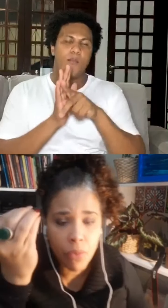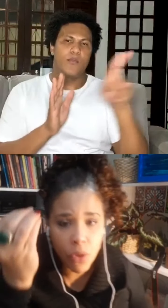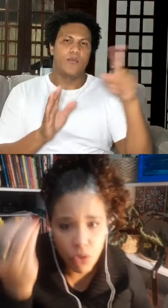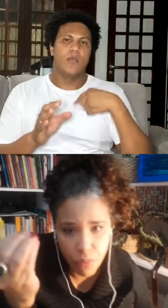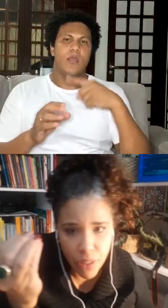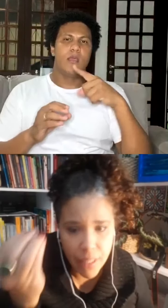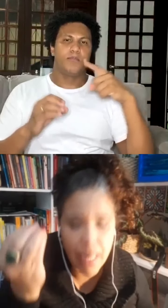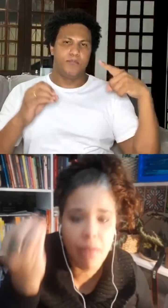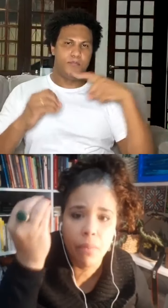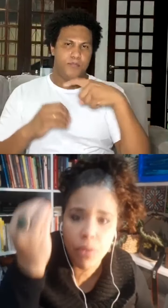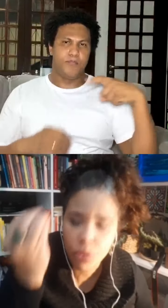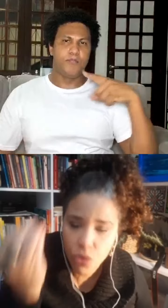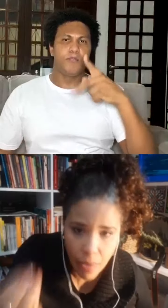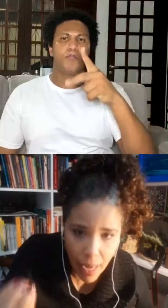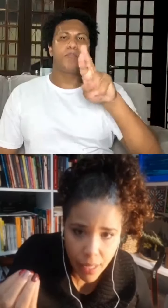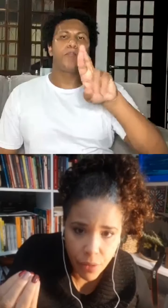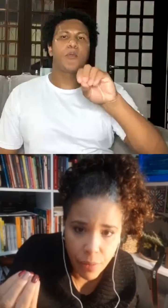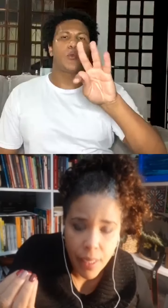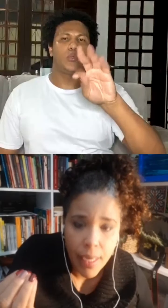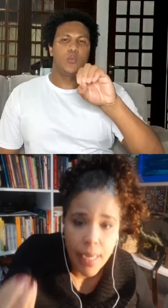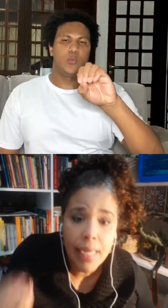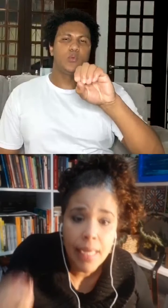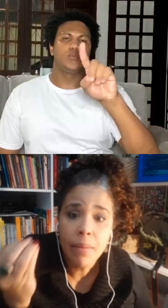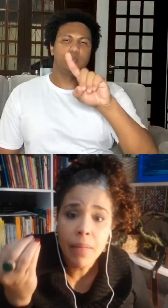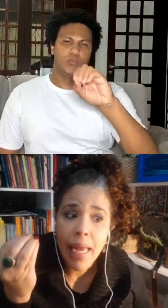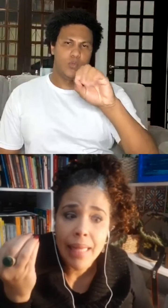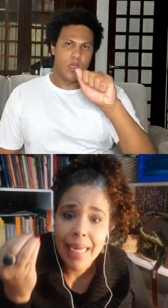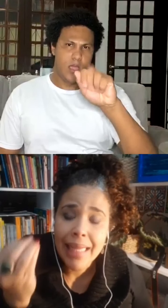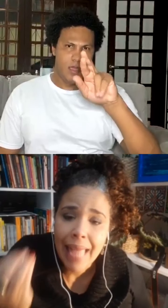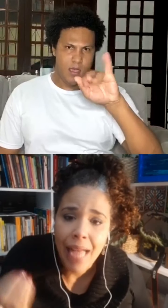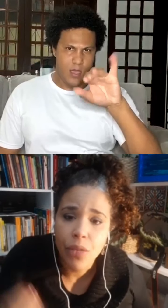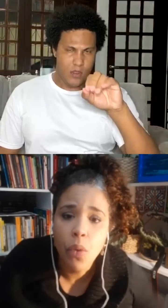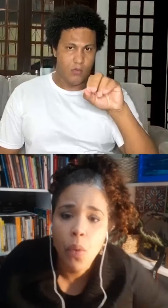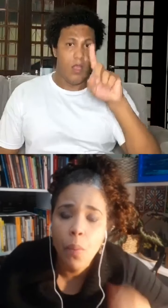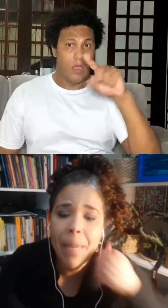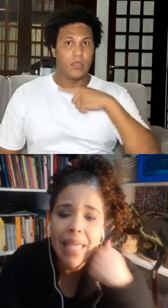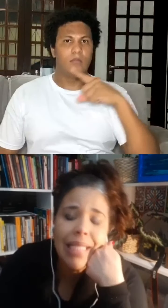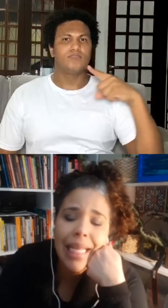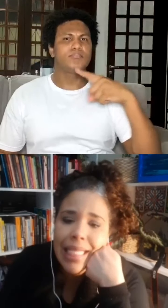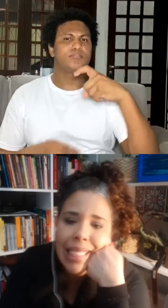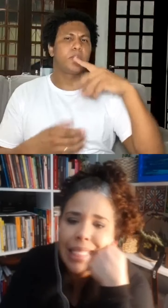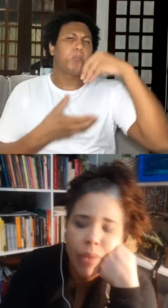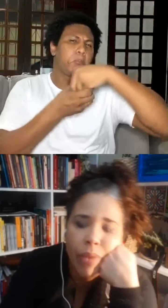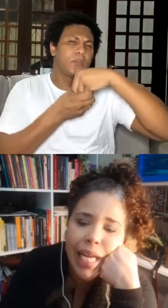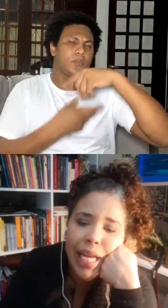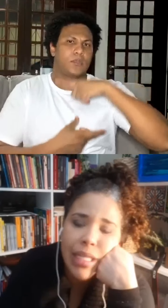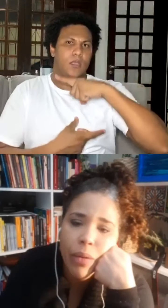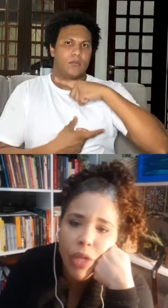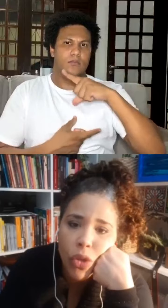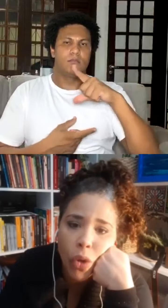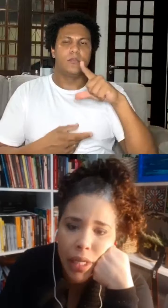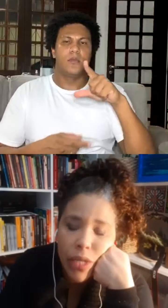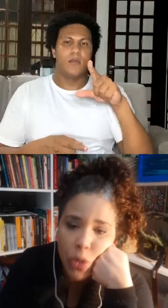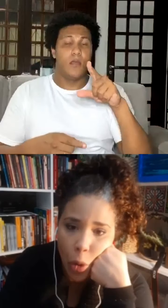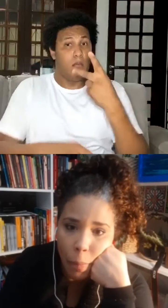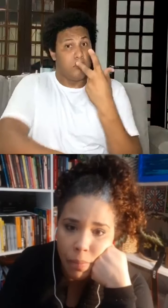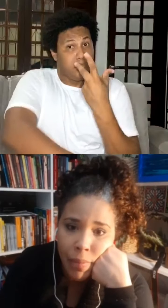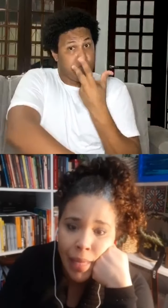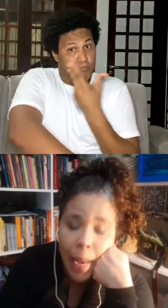outro tipo de célula, é um protozoário que é tratado com benzetacil, aquela injeção que dói, que